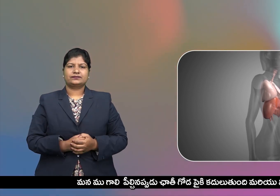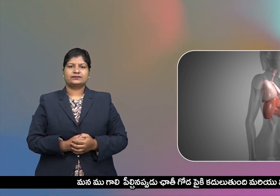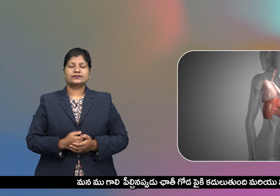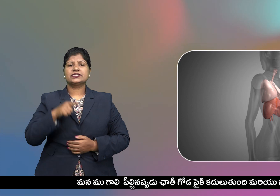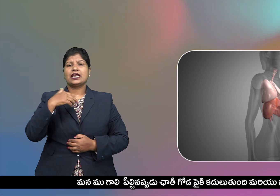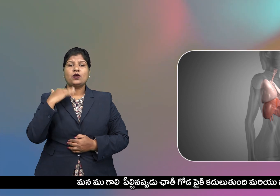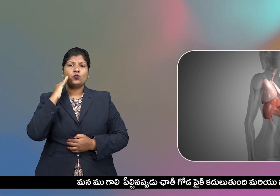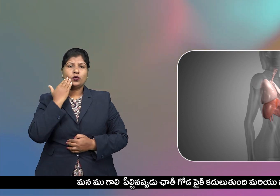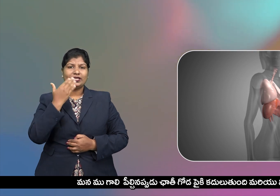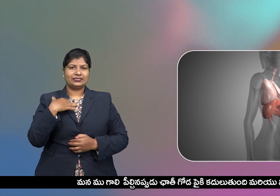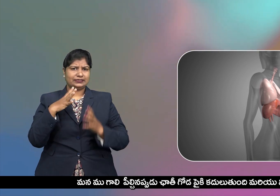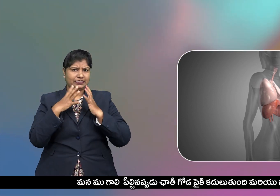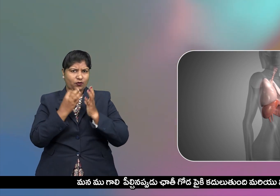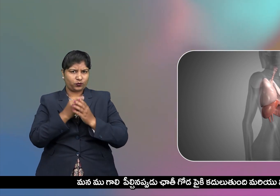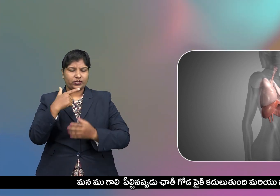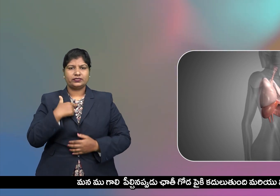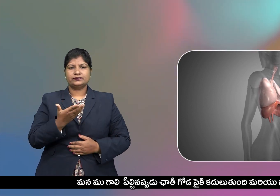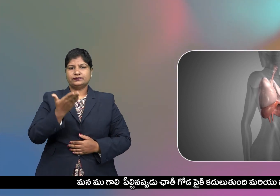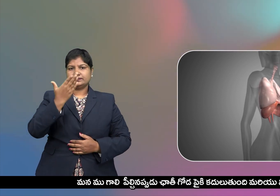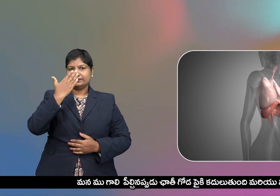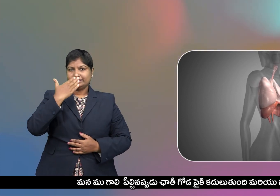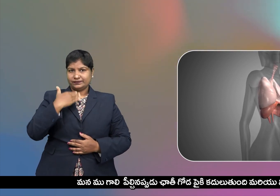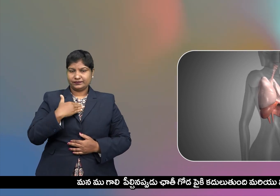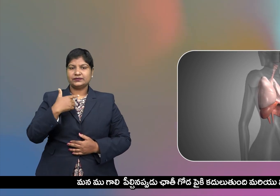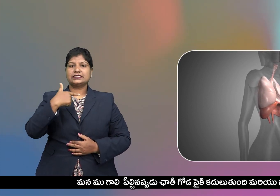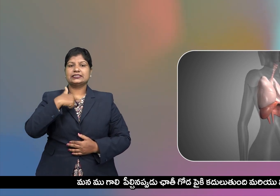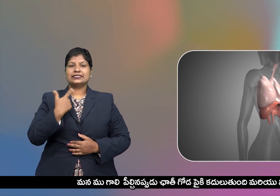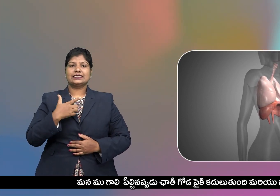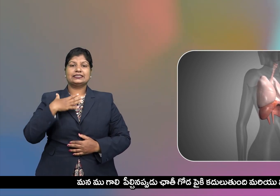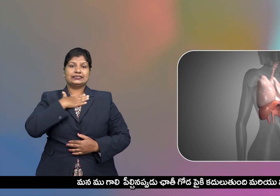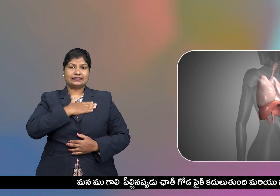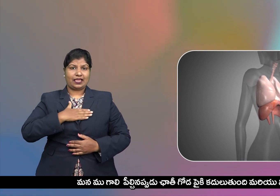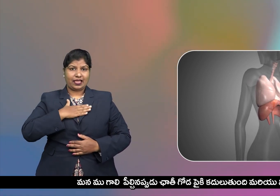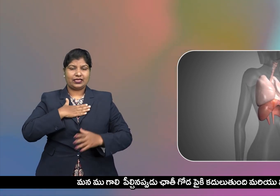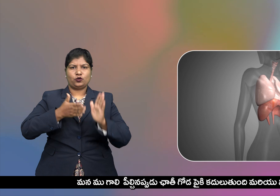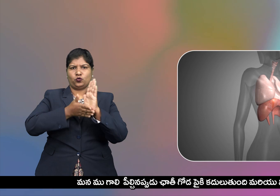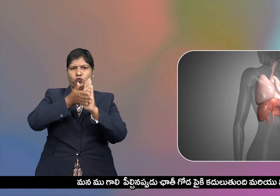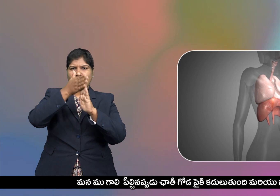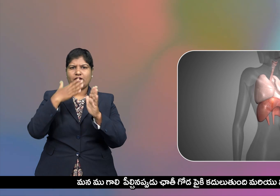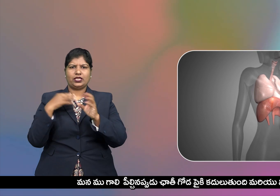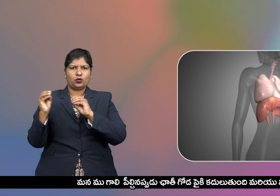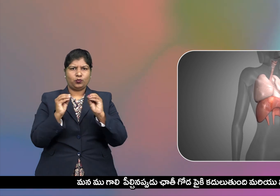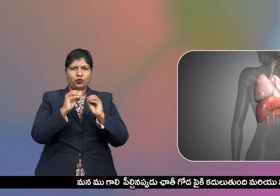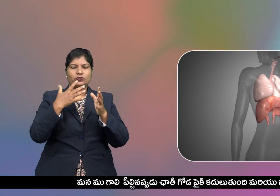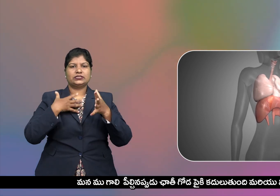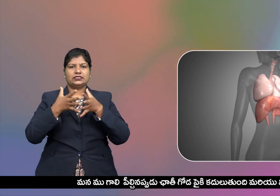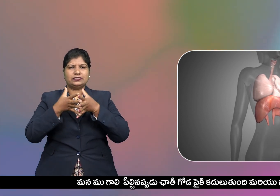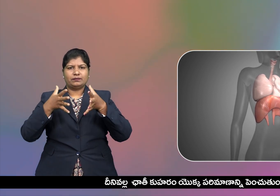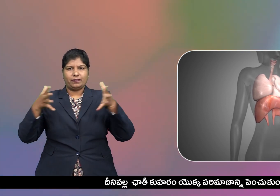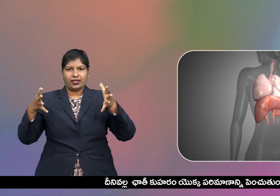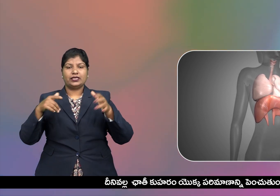మనము గాలి పీల్చినప్పుడు ఛాతీ గోడపైకి కదులుతుంది మరియు